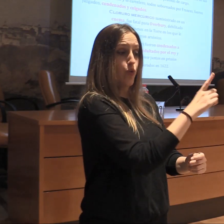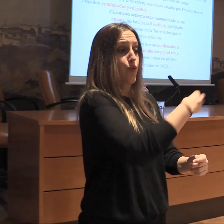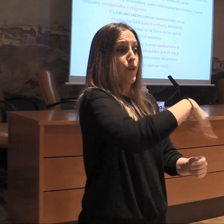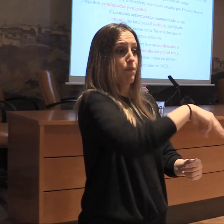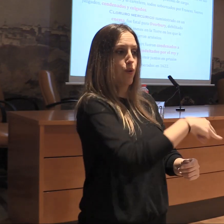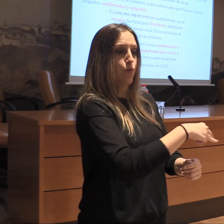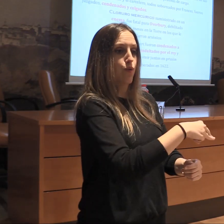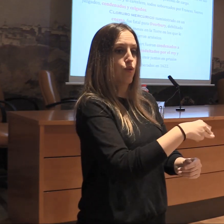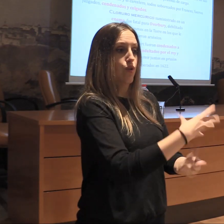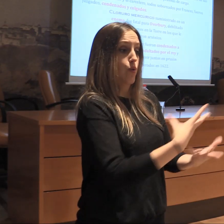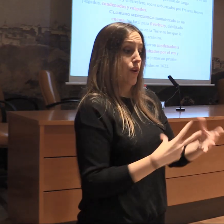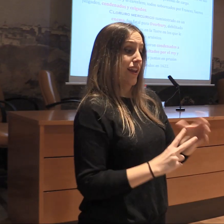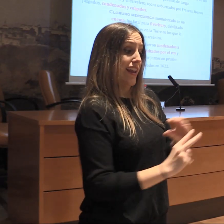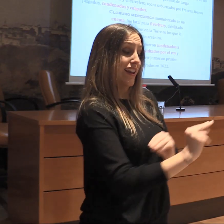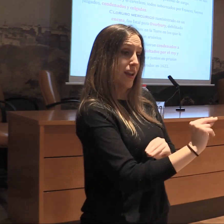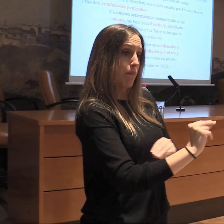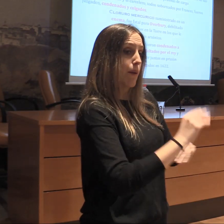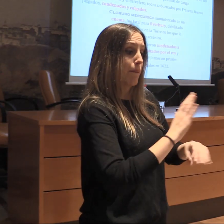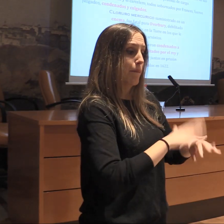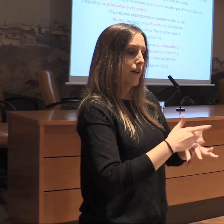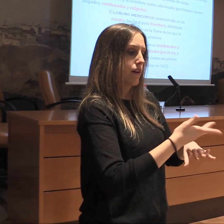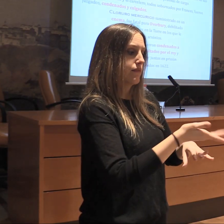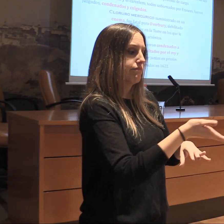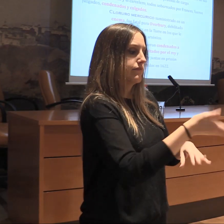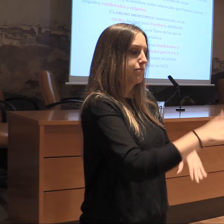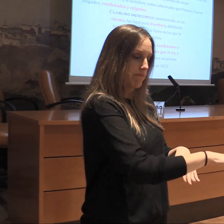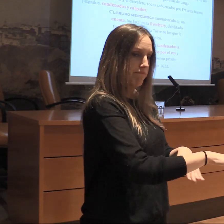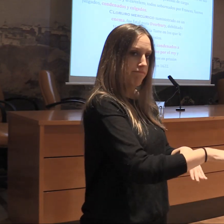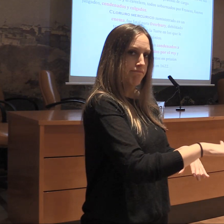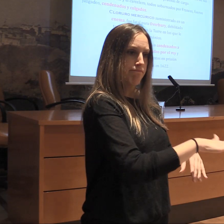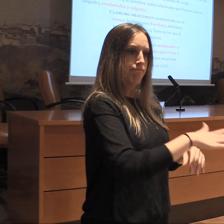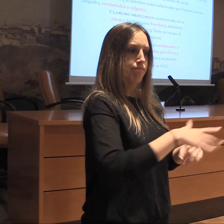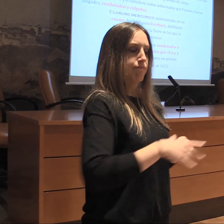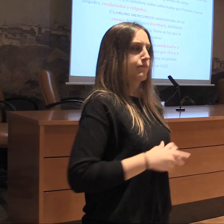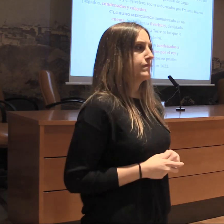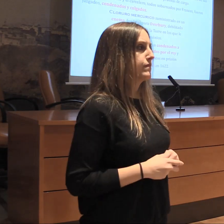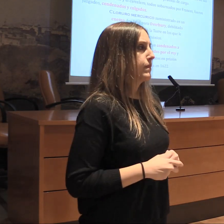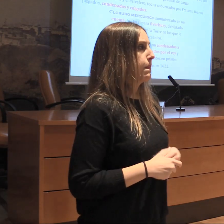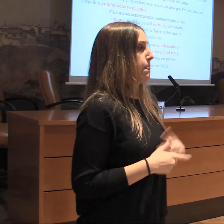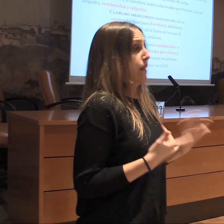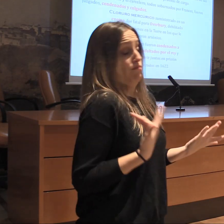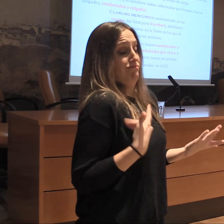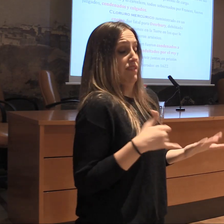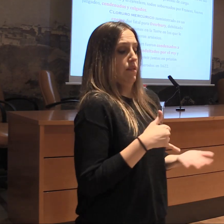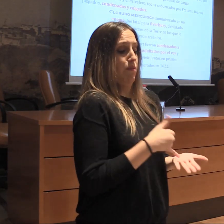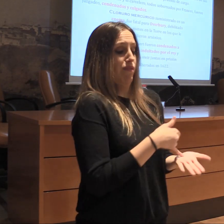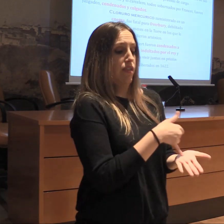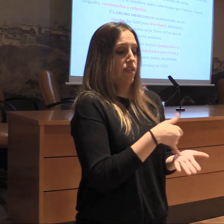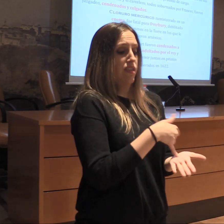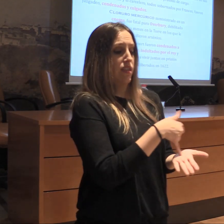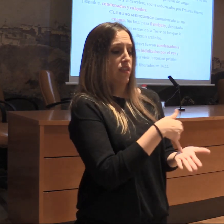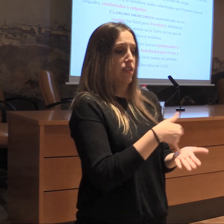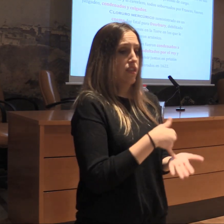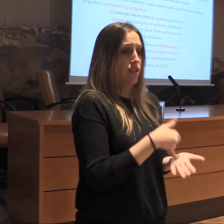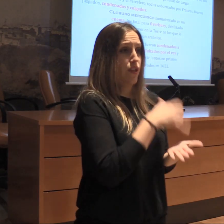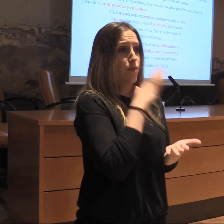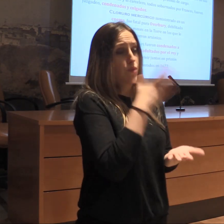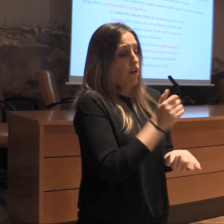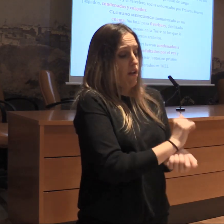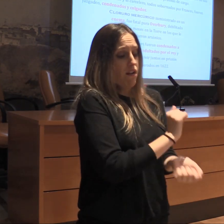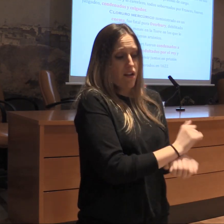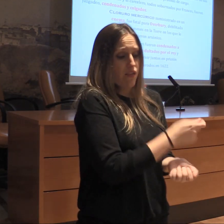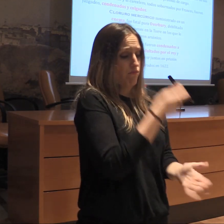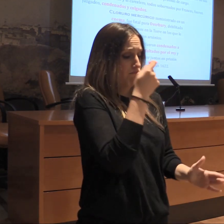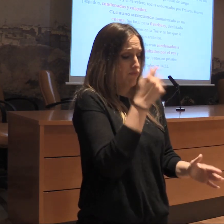enema, que fue lo que terminó por matar a Tomás Overbury, ya debilitado tras la permanencia en la